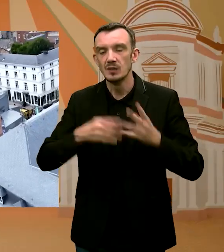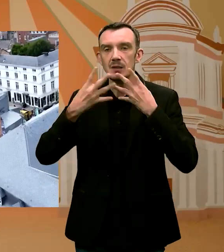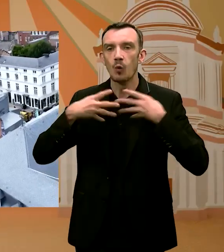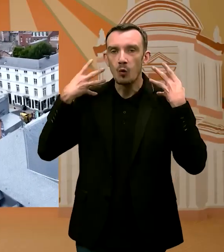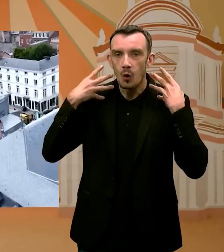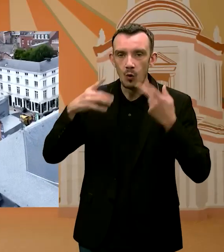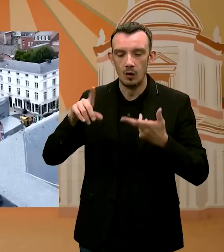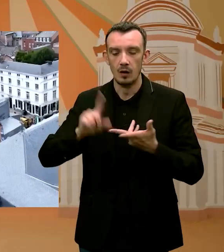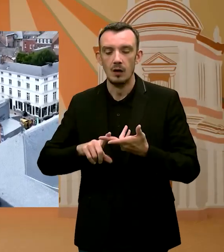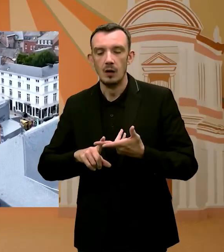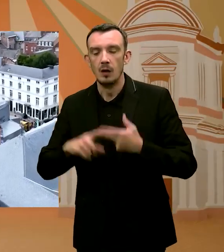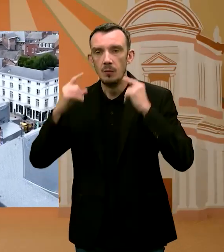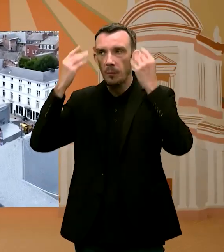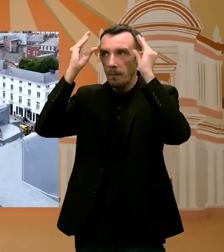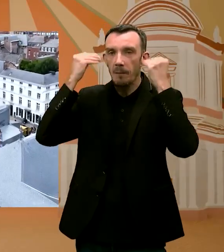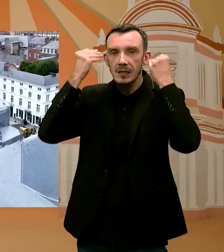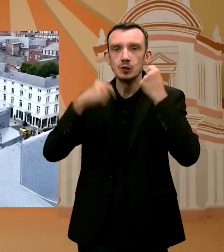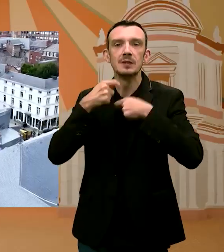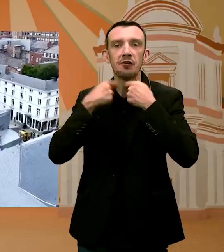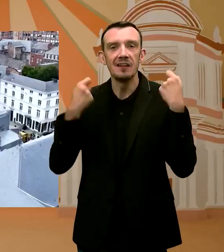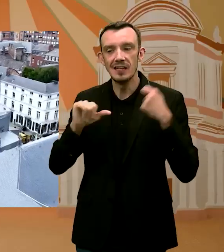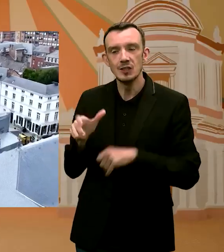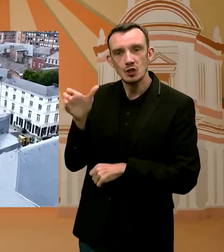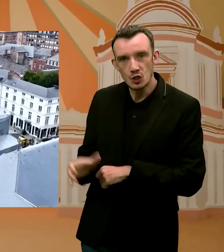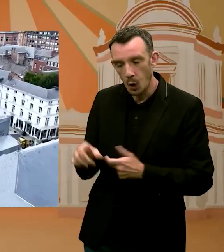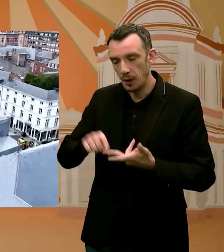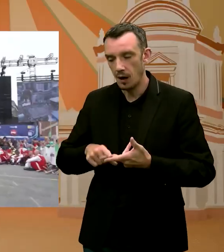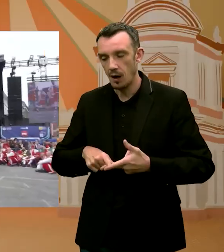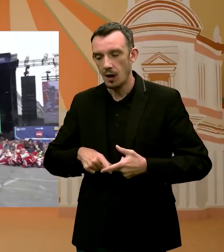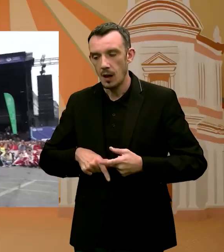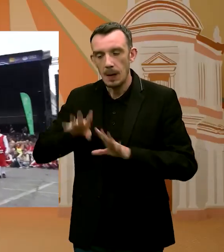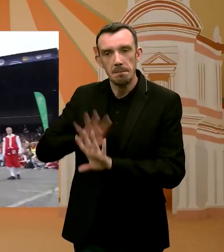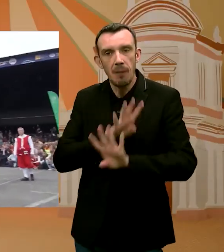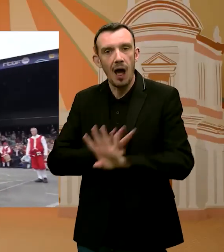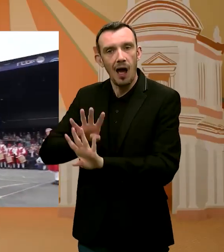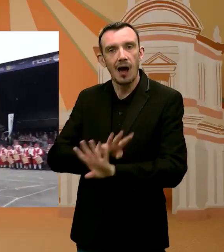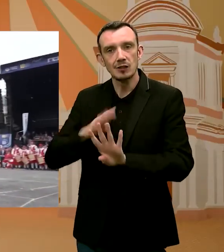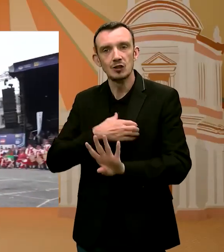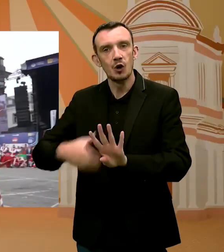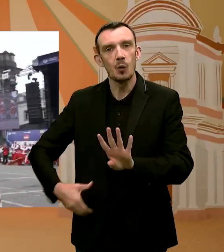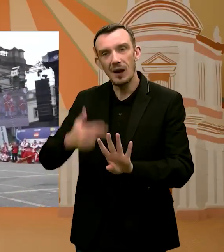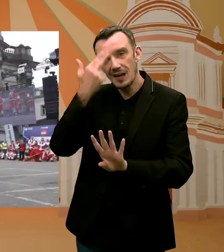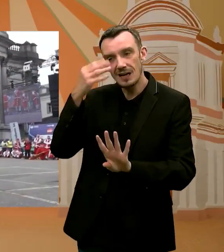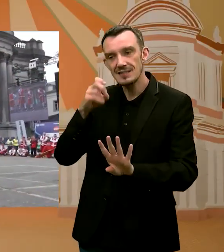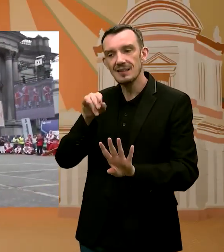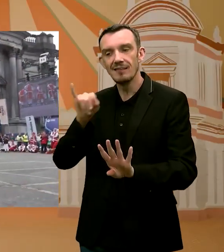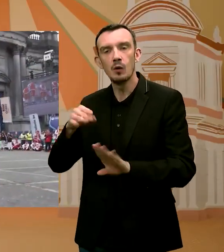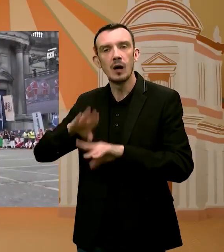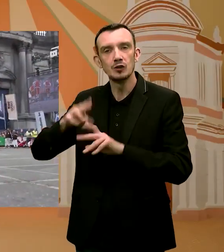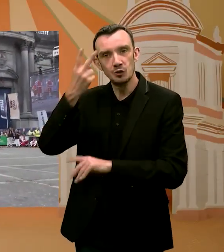des Masus et Cotelige-en-Bois, et puis les différents groupes de marcheurs, la Marche Royale Saint-Éloi de Vedrin et le premier régiment des États Belgiques Unis.